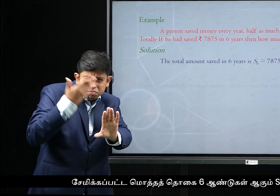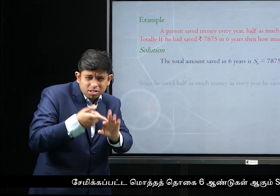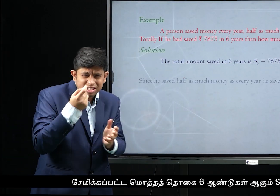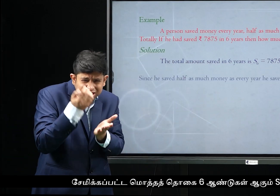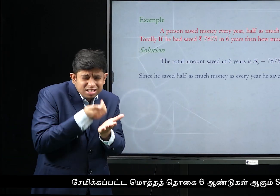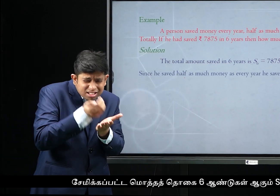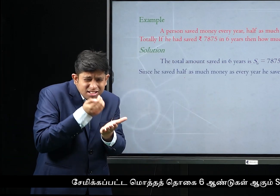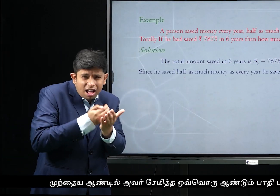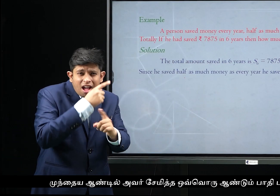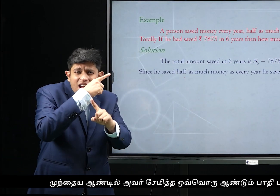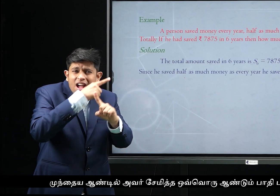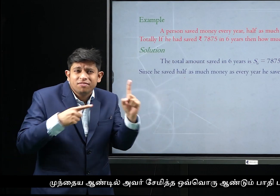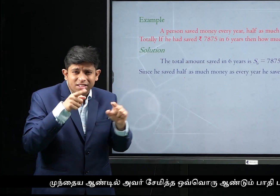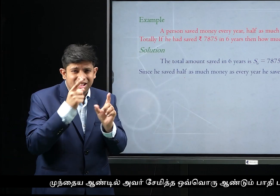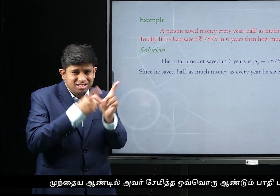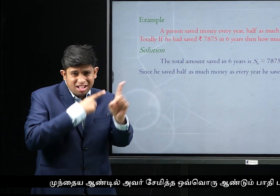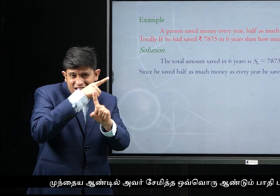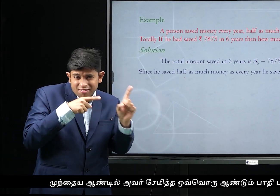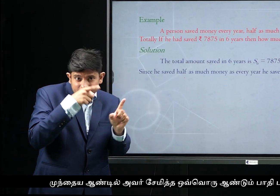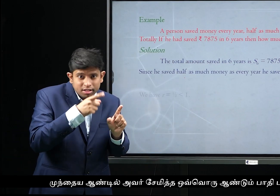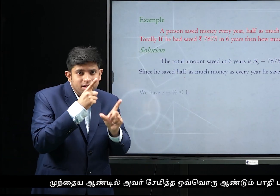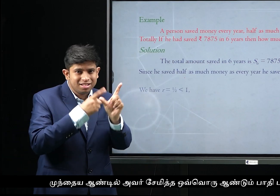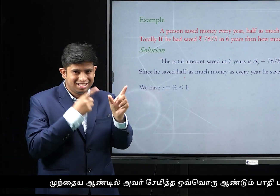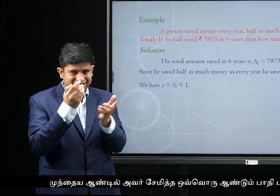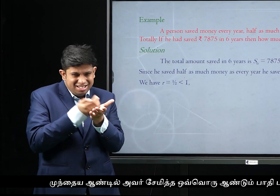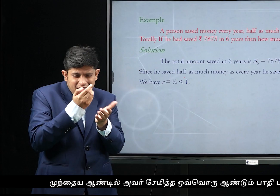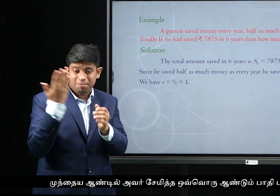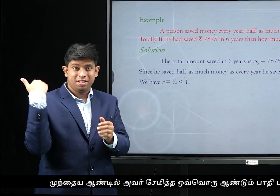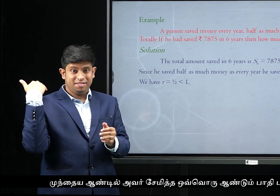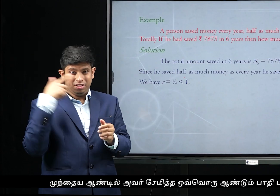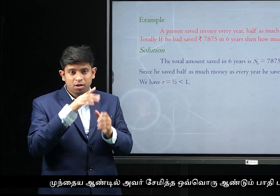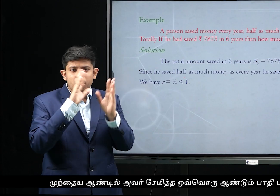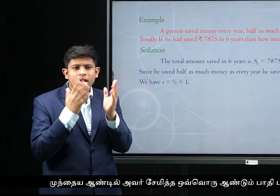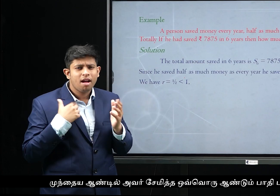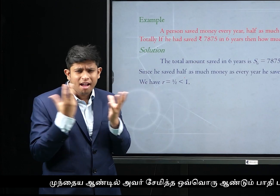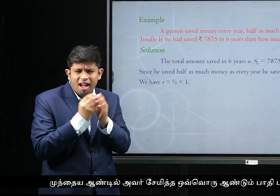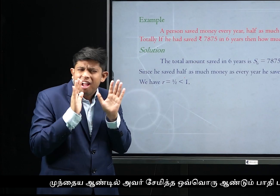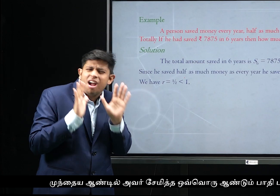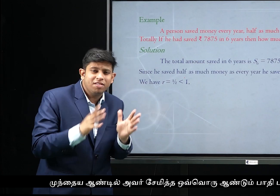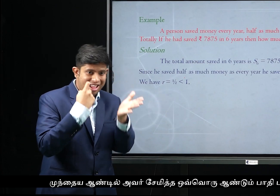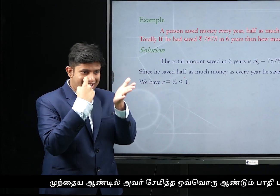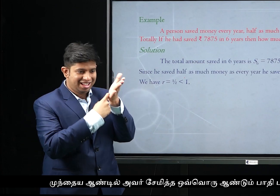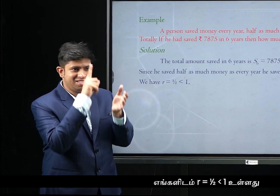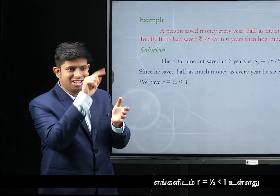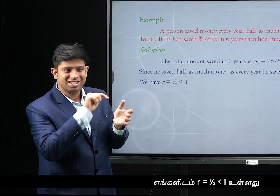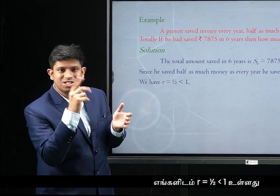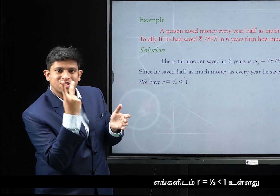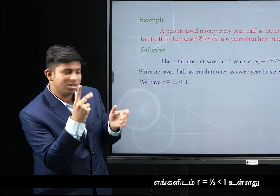7875 ஆகும். முந்தைய ஆண்டில் அவர் சேமித்த ஒவ்வொரு ஆண்டின் பாதி பணத்தை சேமித்தால் எங்களிடம்